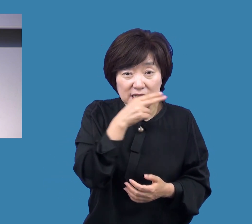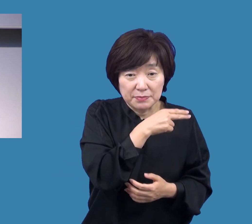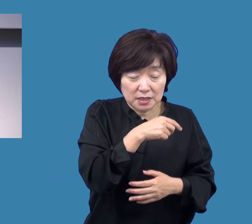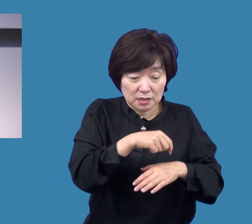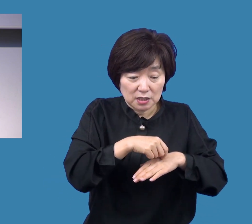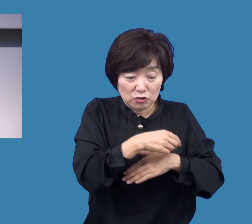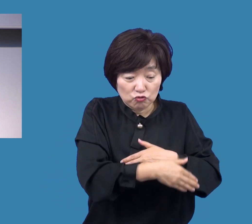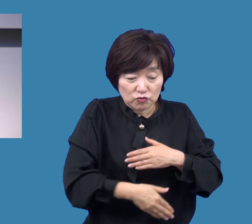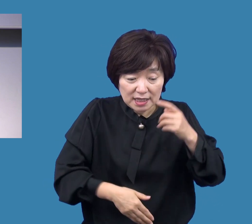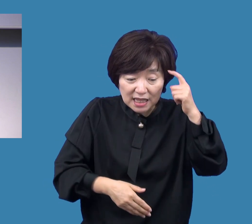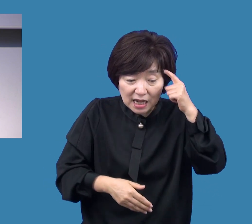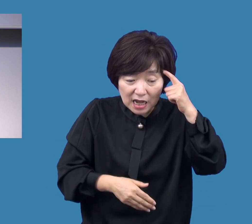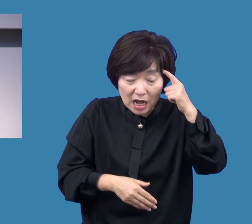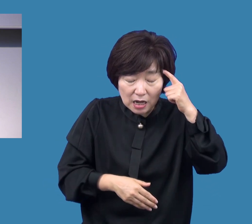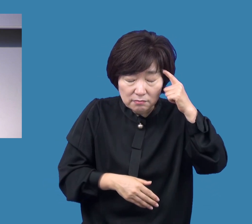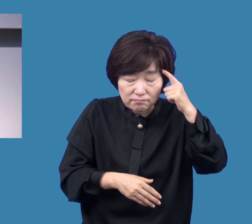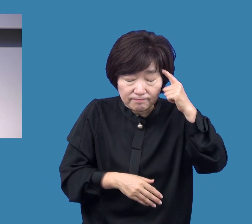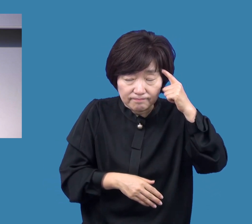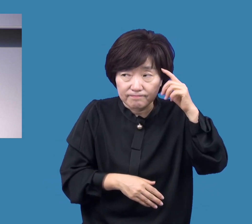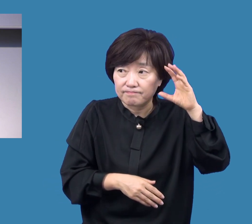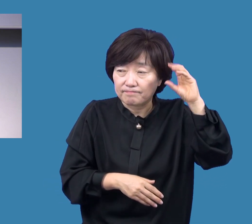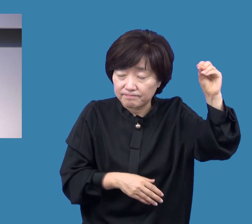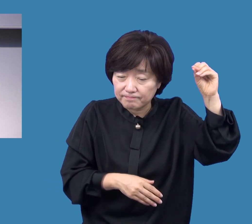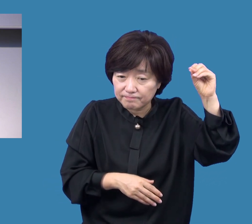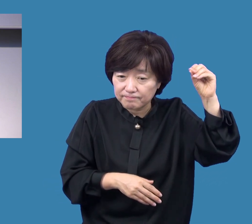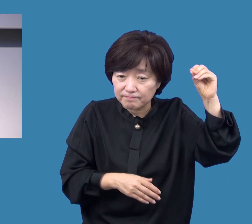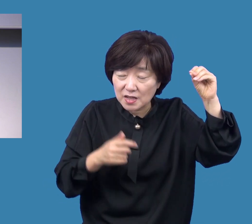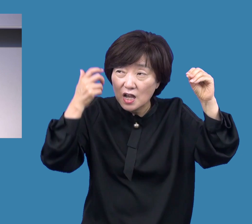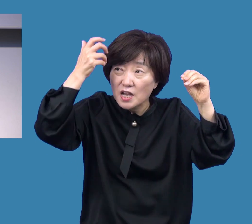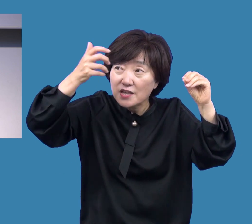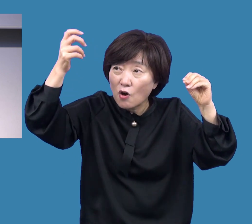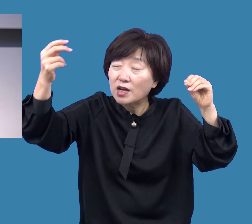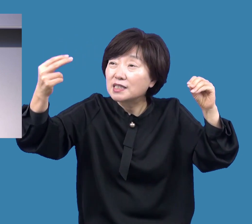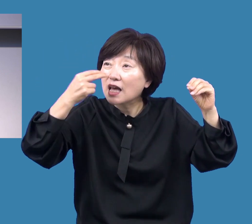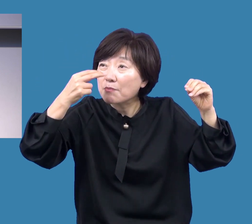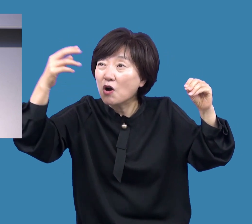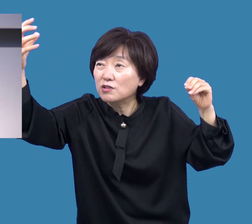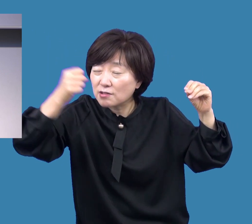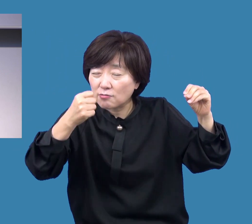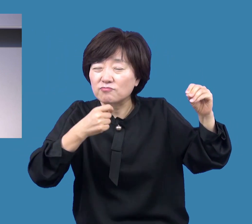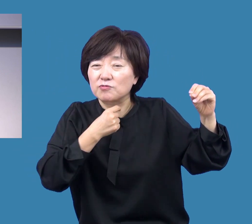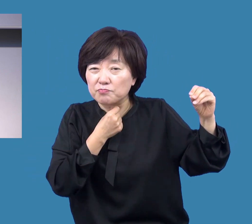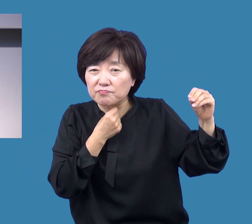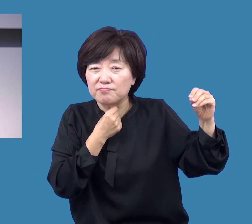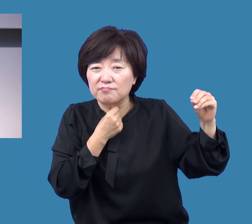생각을 멈추는 거거든. 육의 생명이 아니라 영의 생명을 취하겠다고 하는 선포거든요.